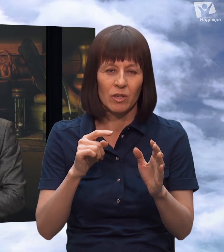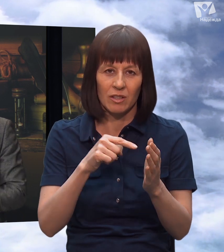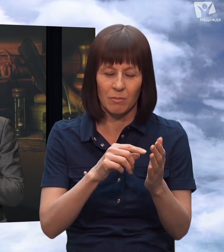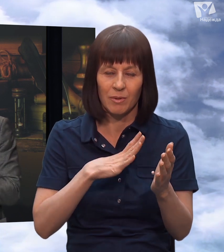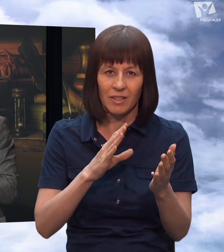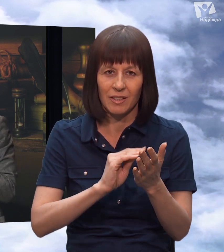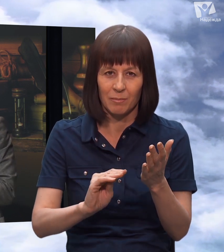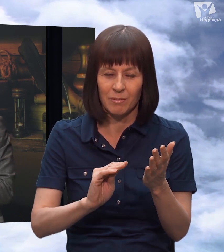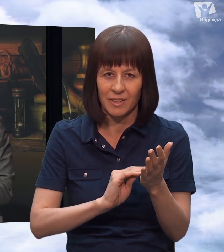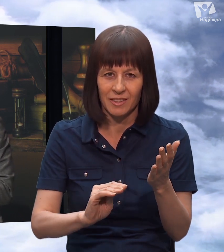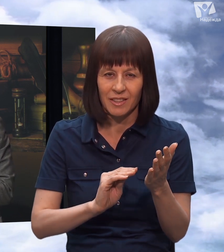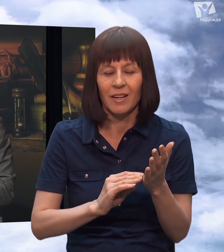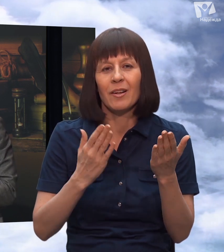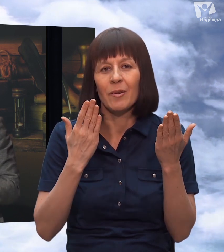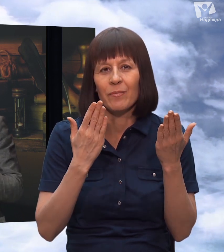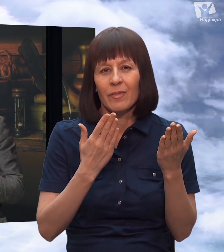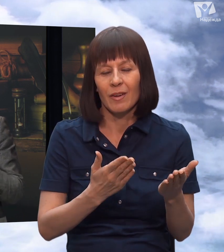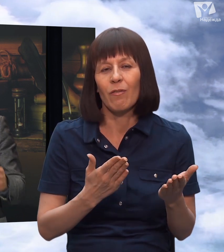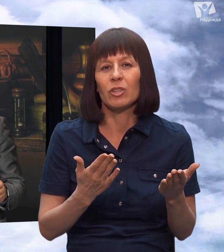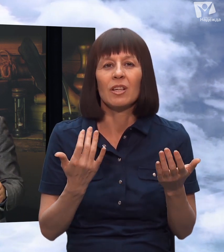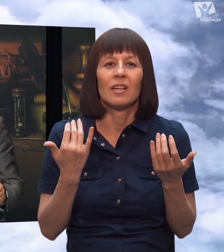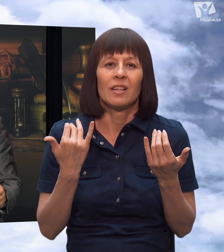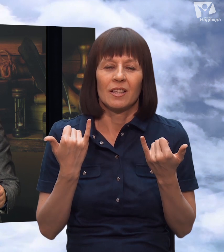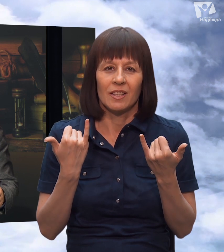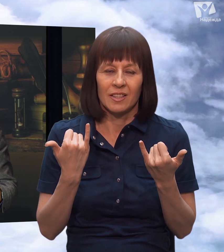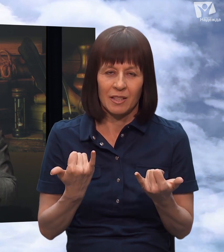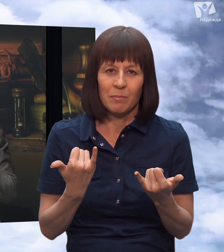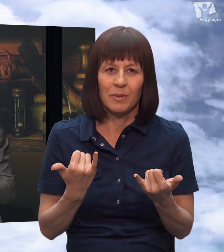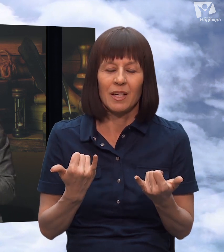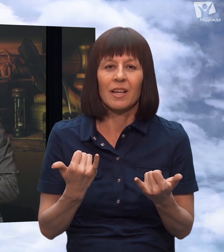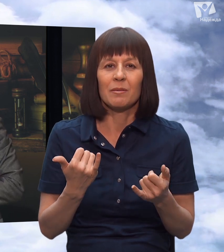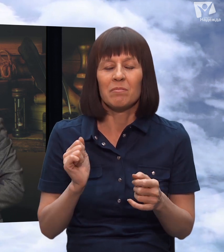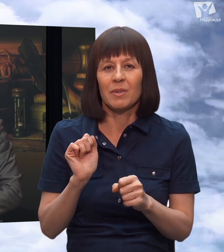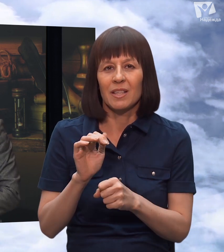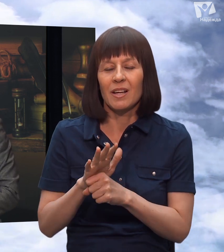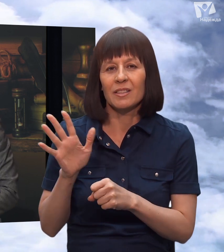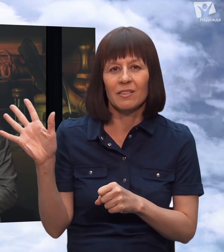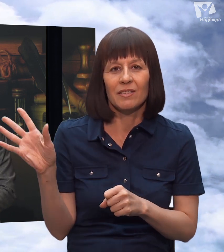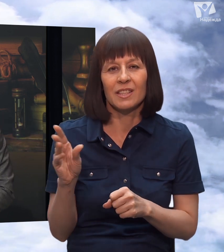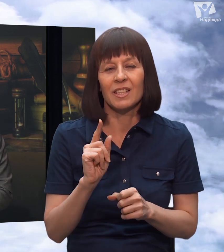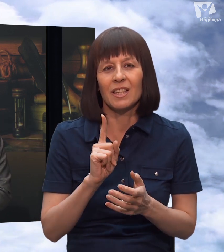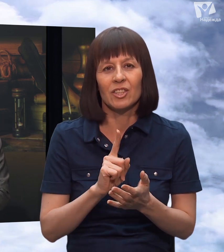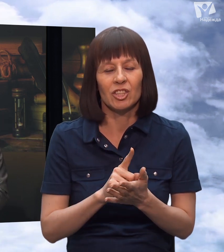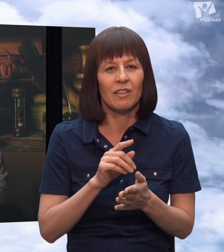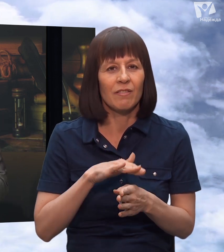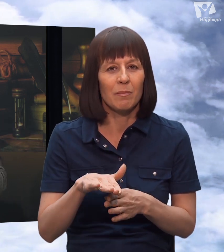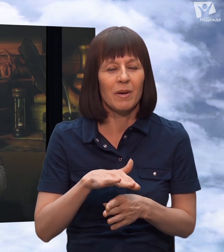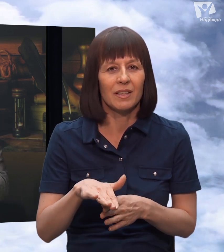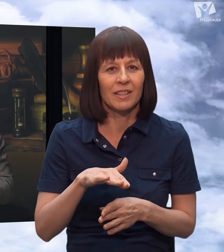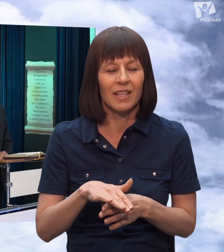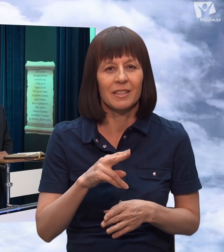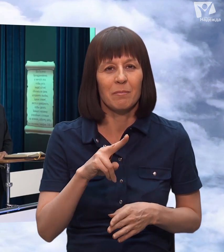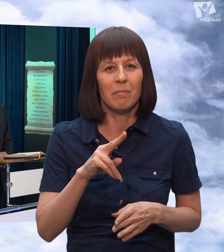в эту землю вы будете совершать пасху уже не по дома своим а будете совершать и централизованного иерусалиме и